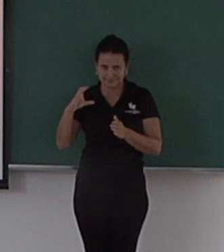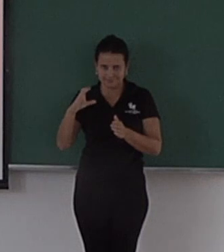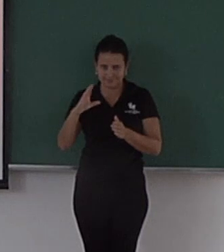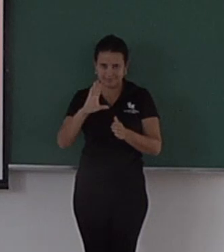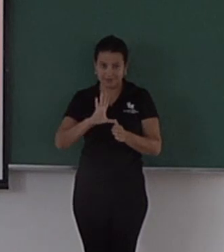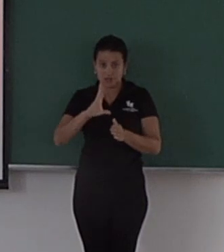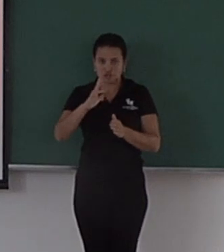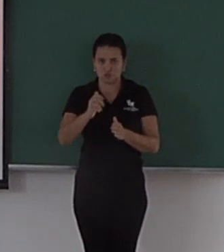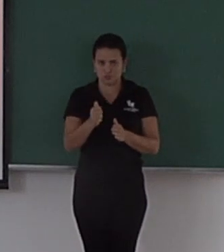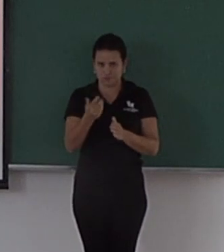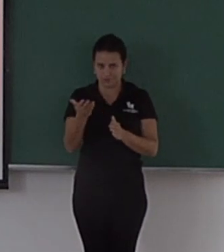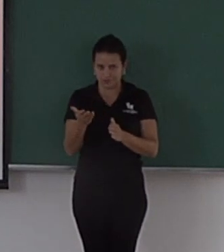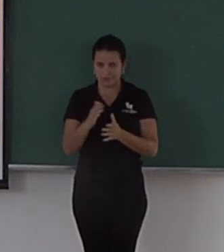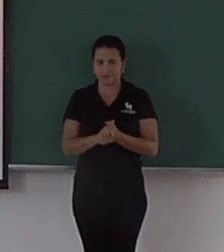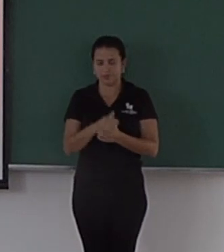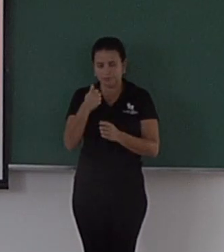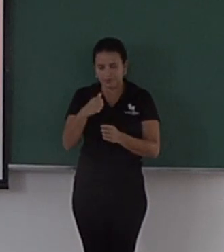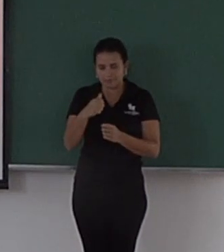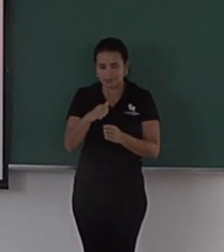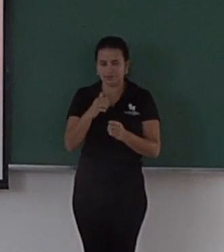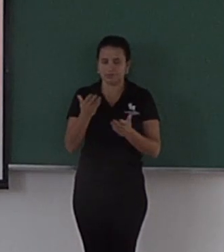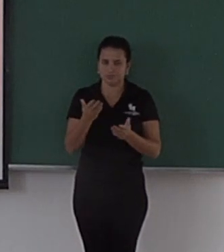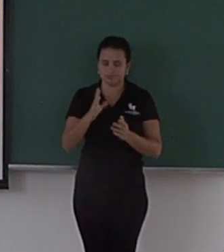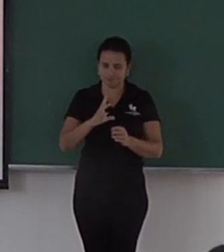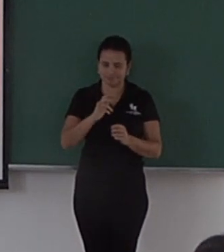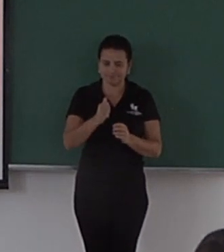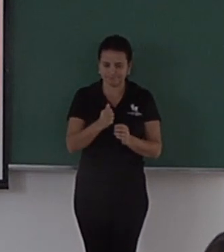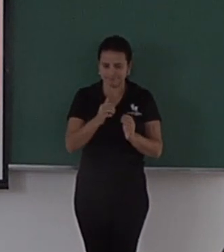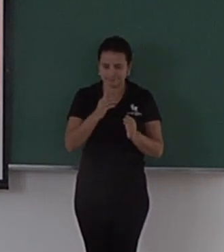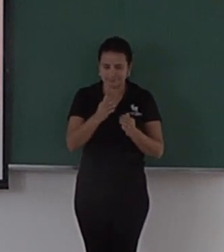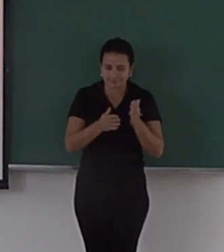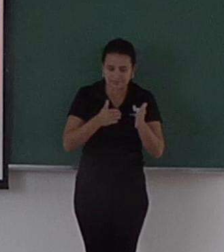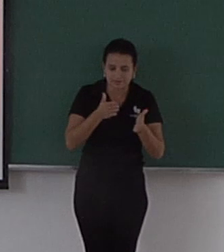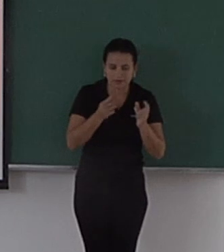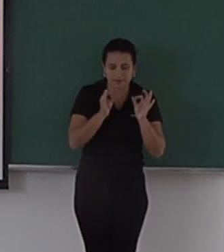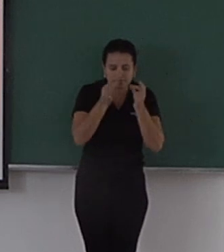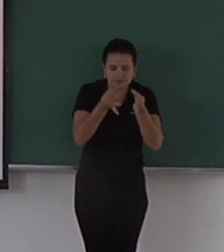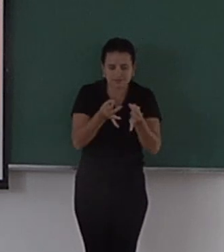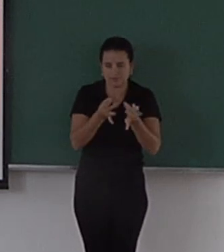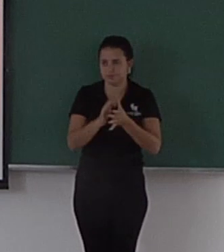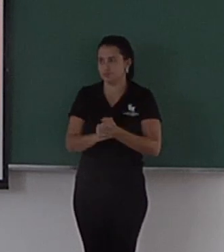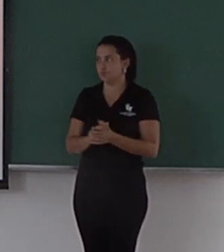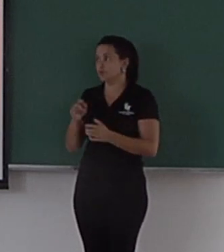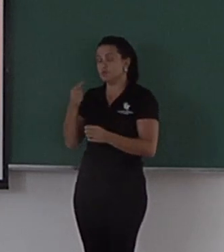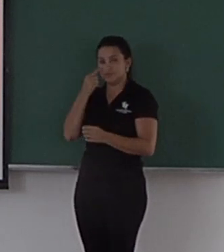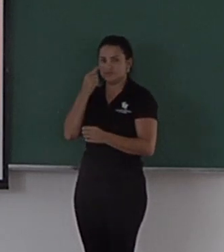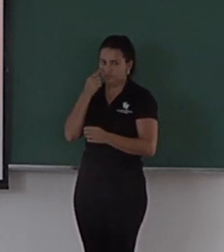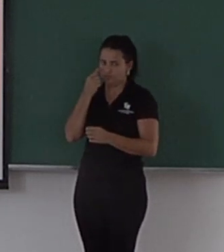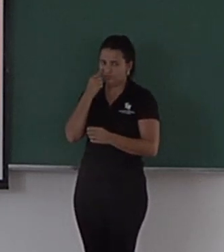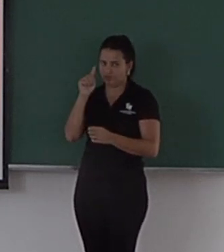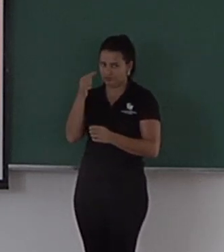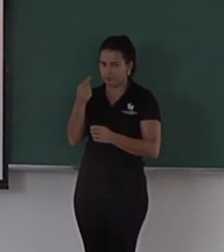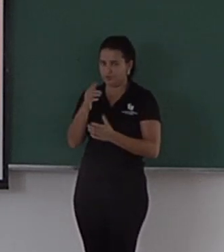as progressões assim, do primeiro atendimento, segundo, terceiro, né? Então, no trauma, no primeiro atendimento, vocês vão ver muito isso,